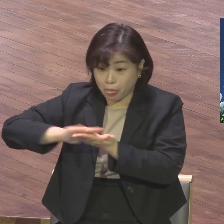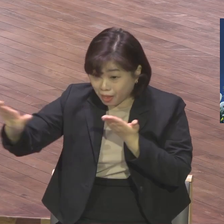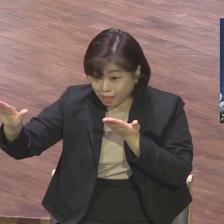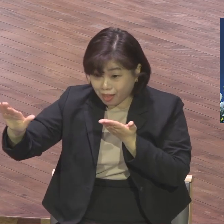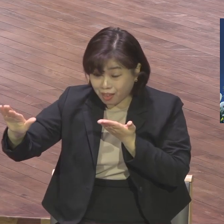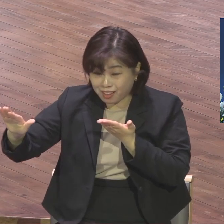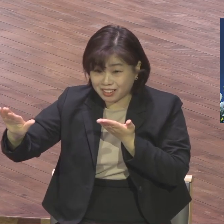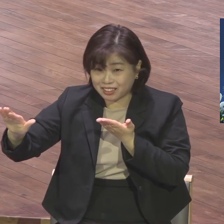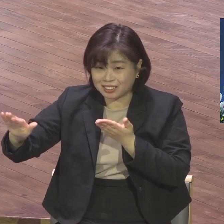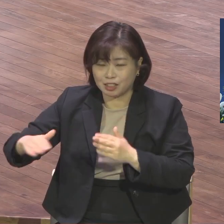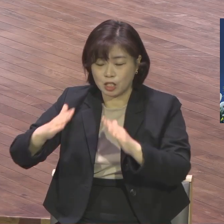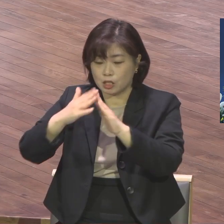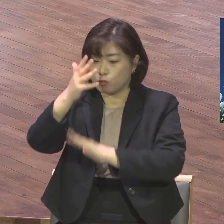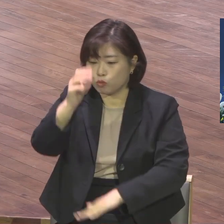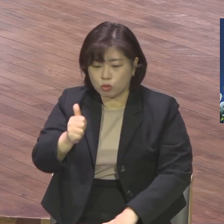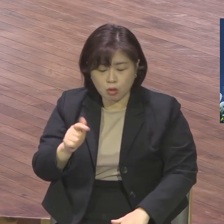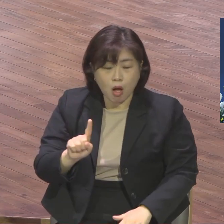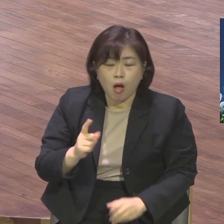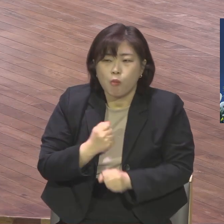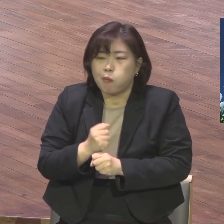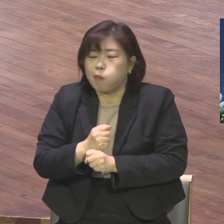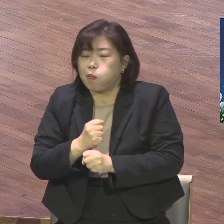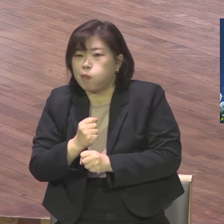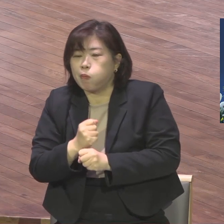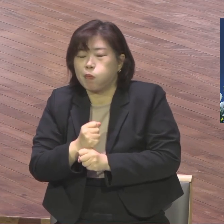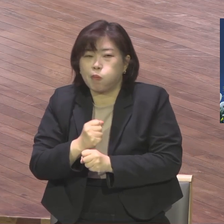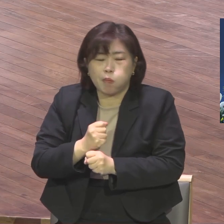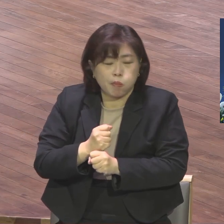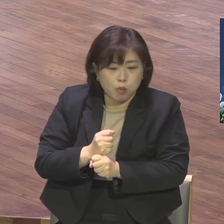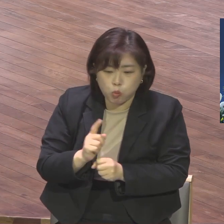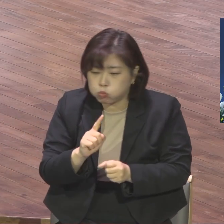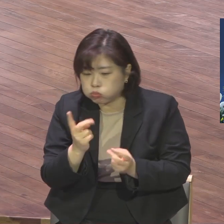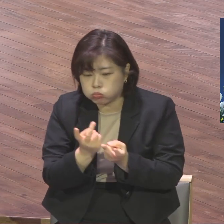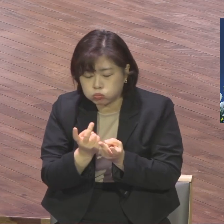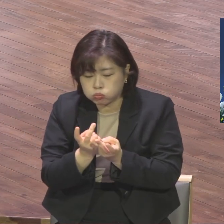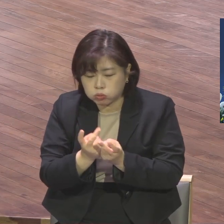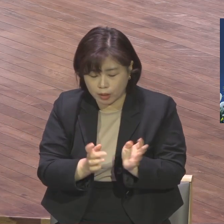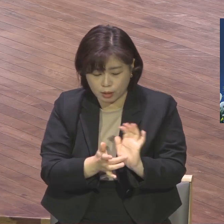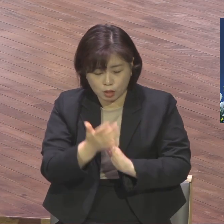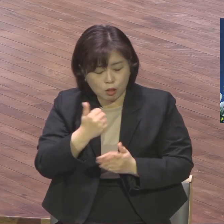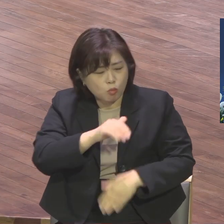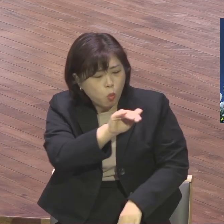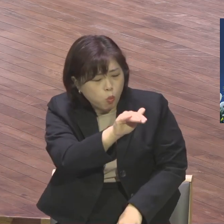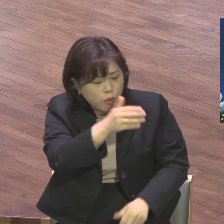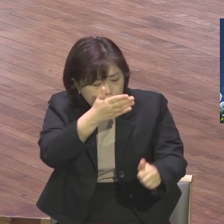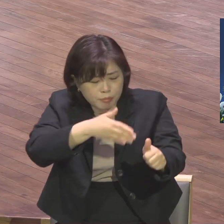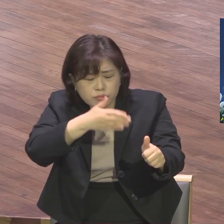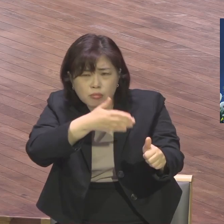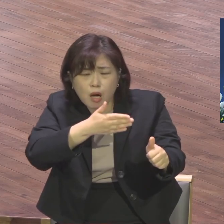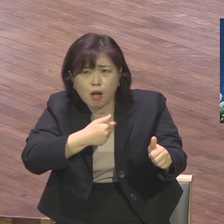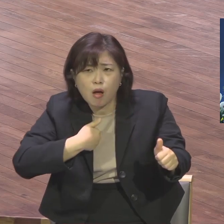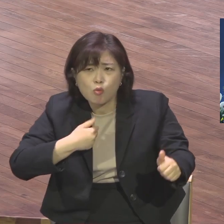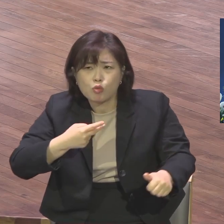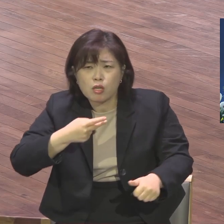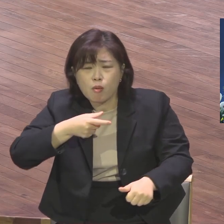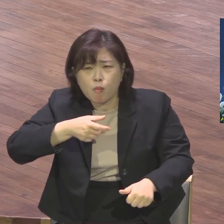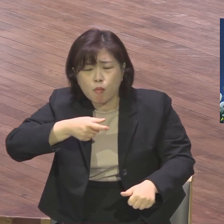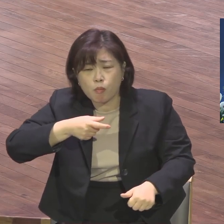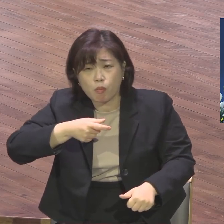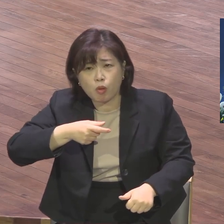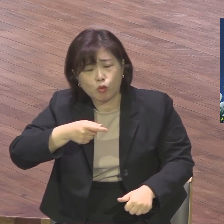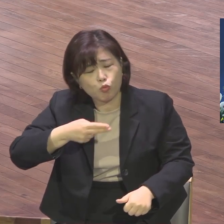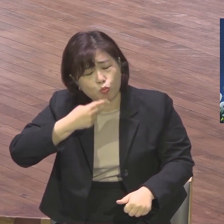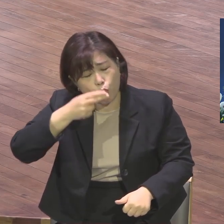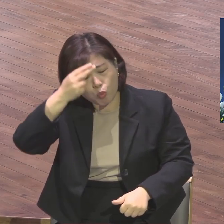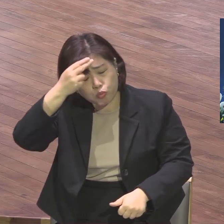주인이 포도주 떨어졌다. 그렇게 말하다가 예수님께 부탁해라. 예수님이 포도주